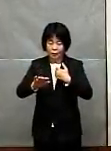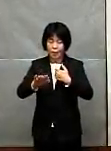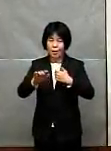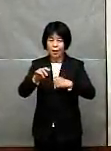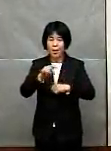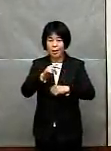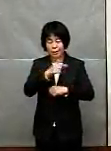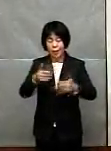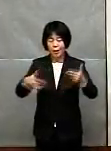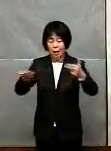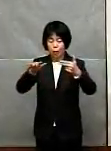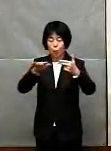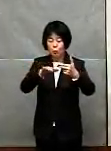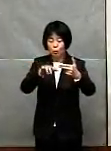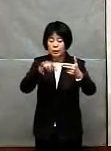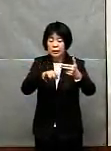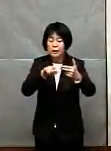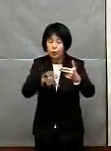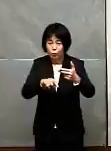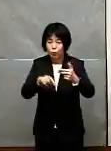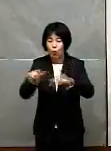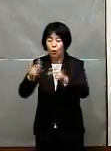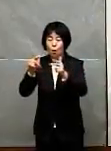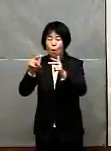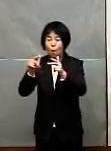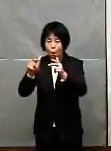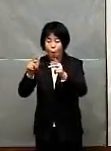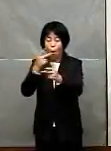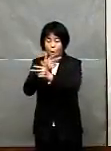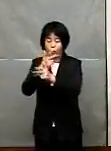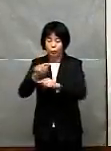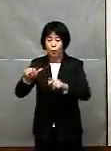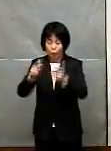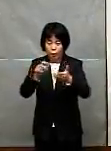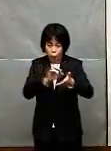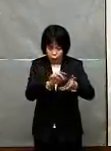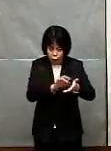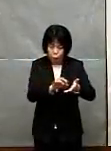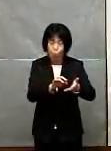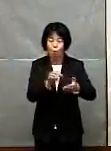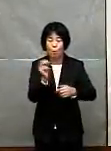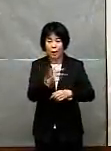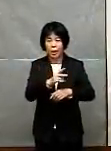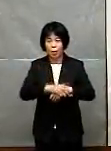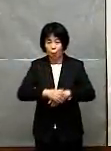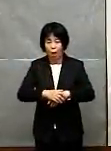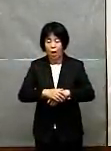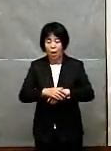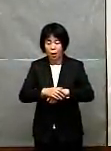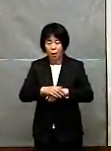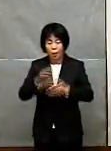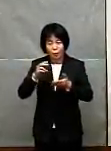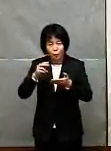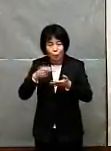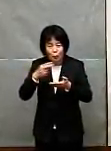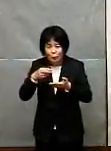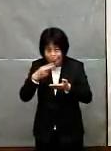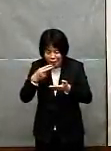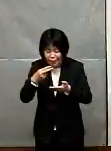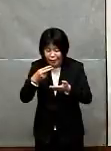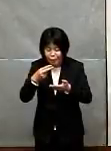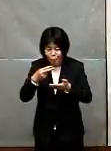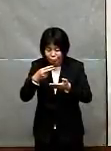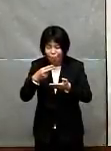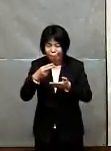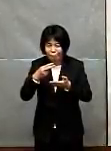への東北の木材の活用、また食材、選手村で食